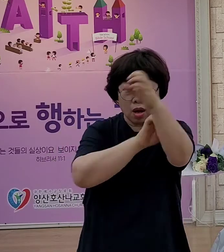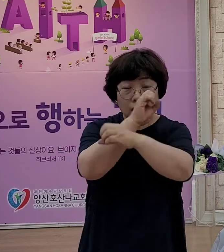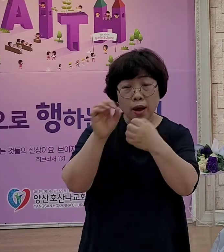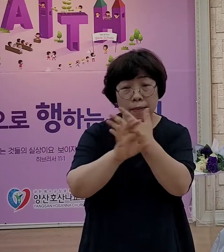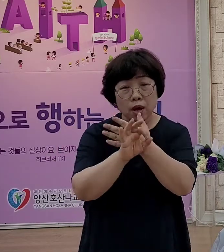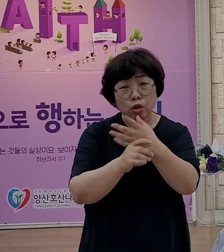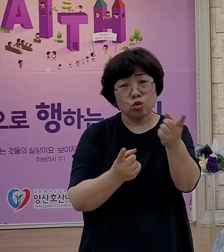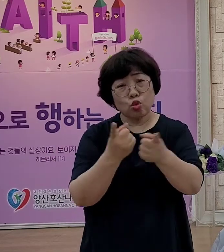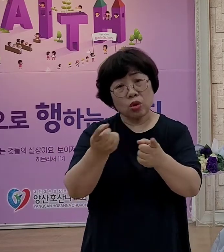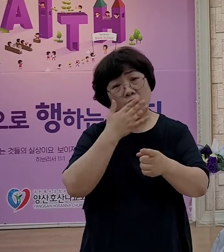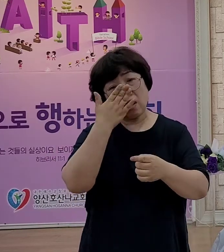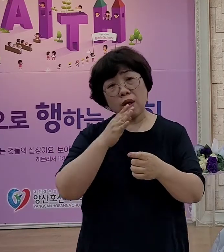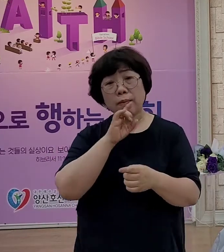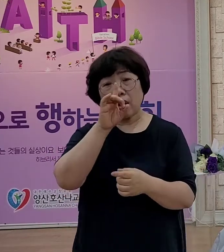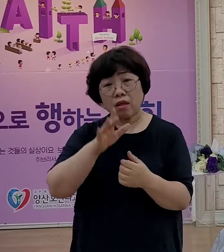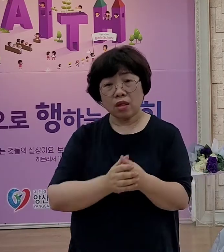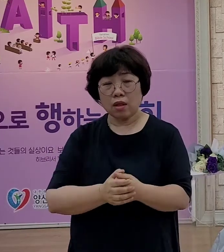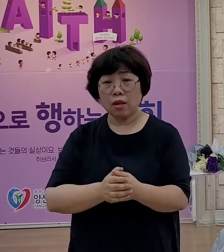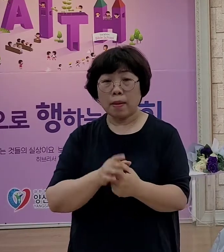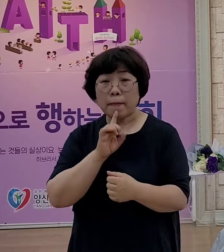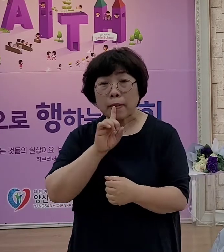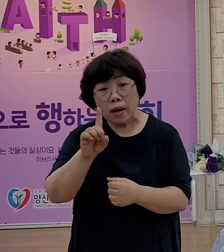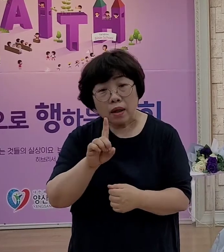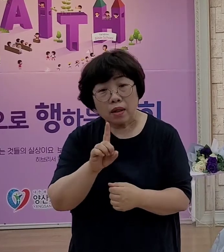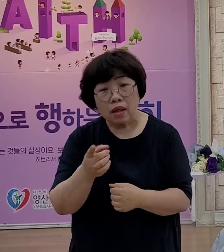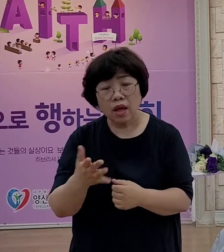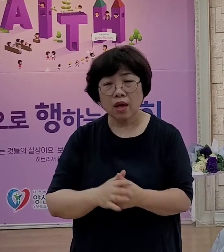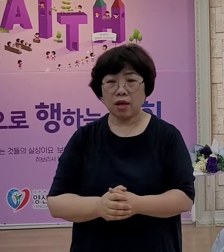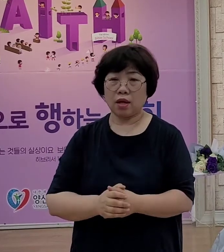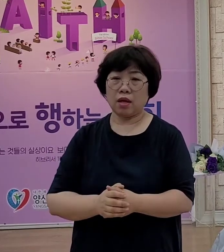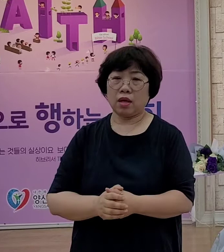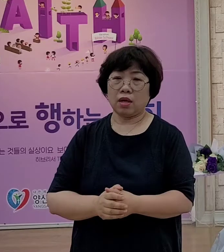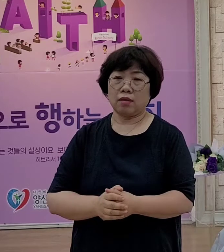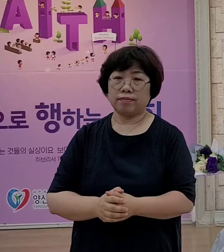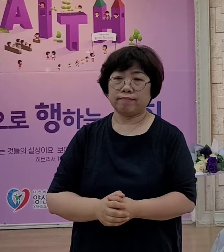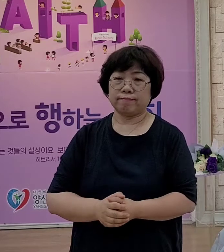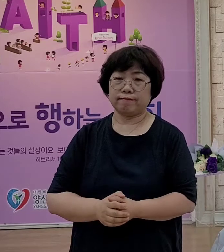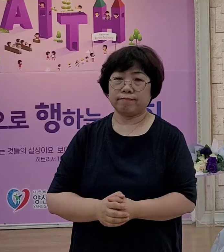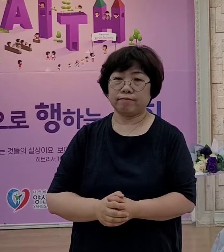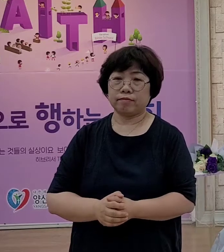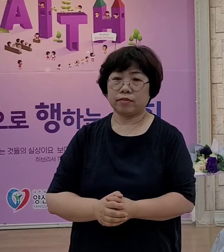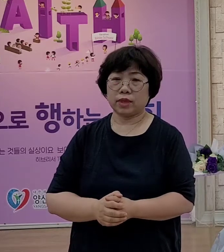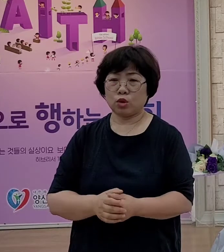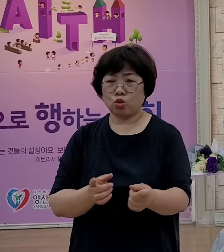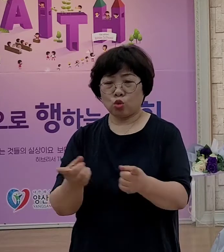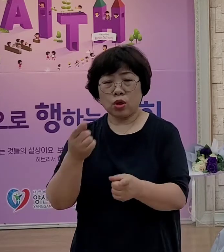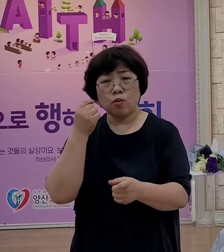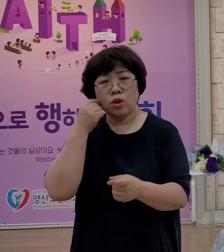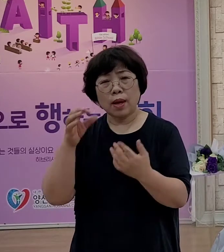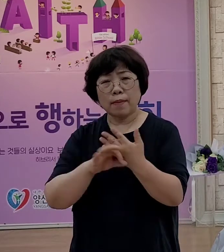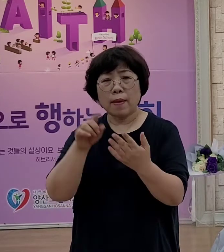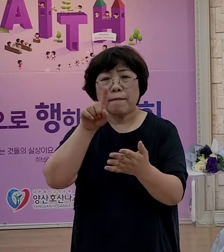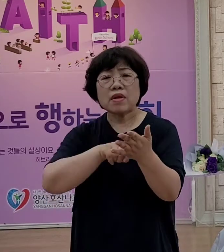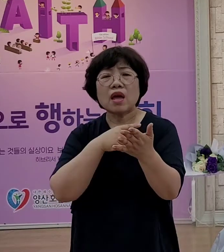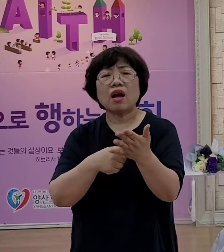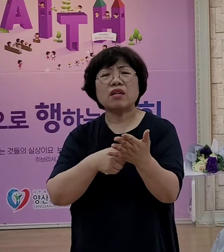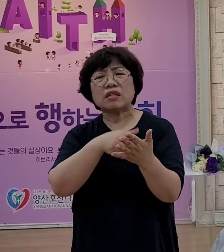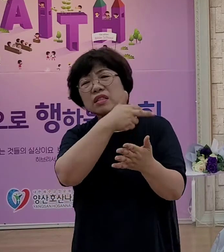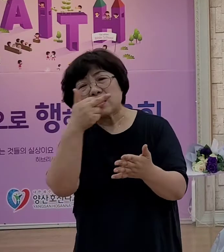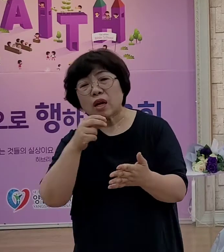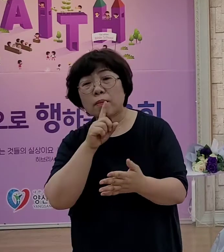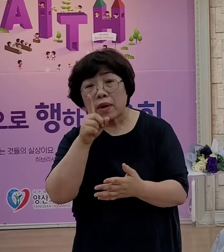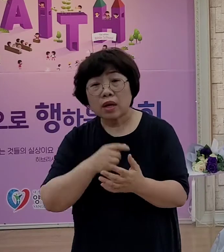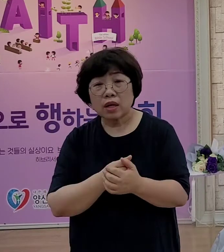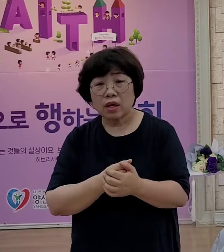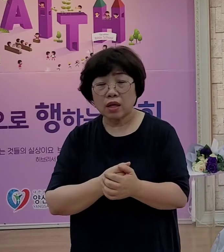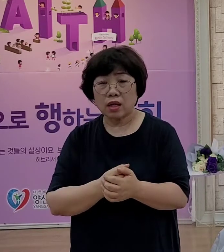이게 통제가 되지 않으면 무용지물이고 오히려 피해를 입힌다고 말씀을 나누지 않습니다. 그만큼 이 혀가